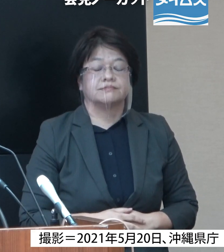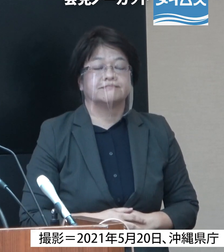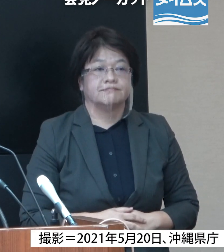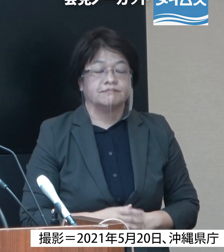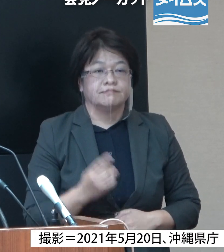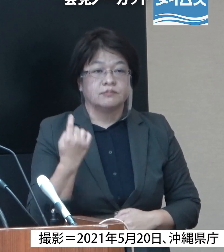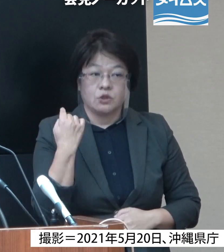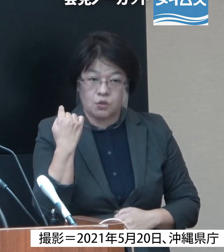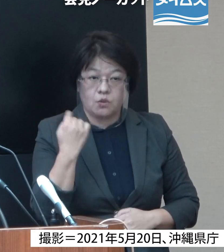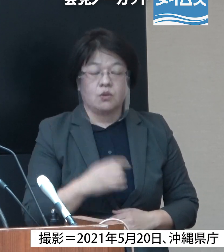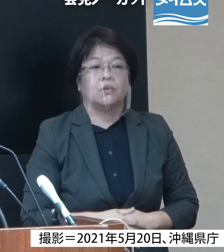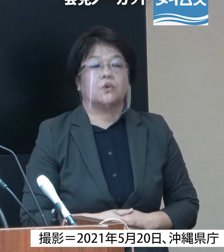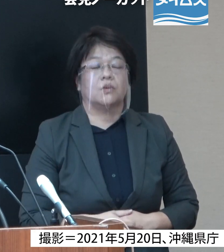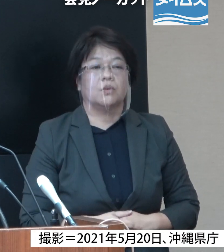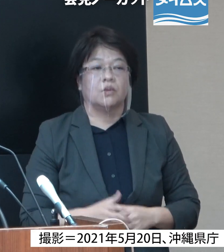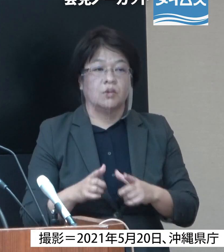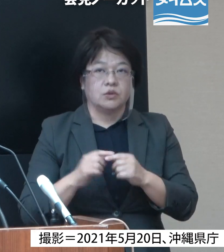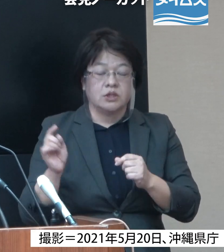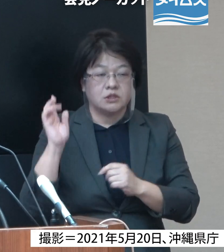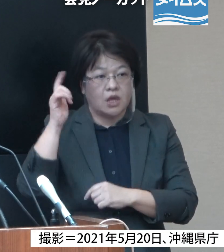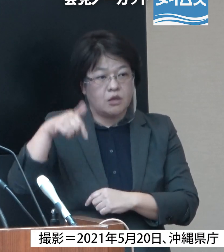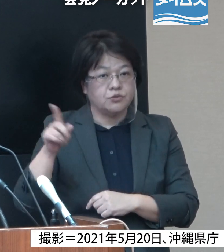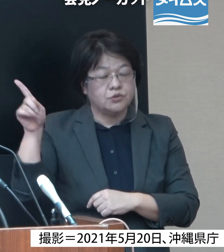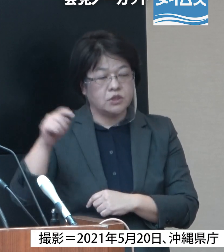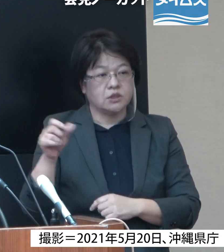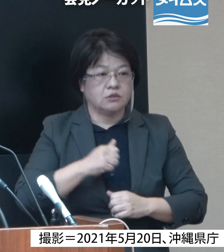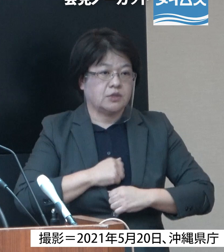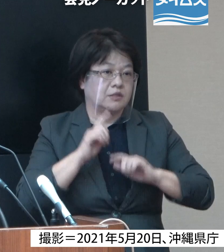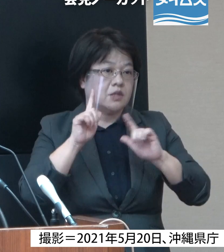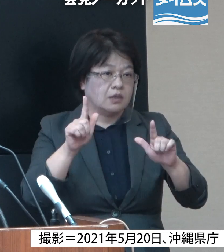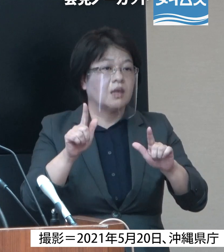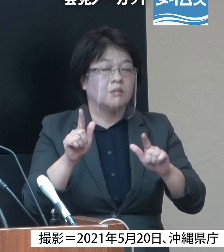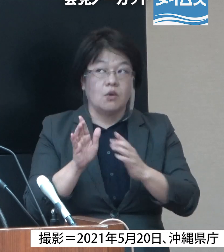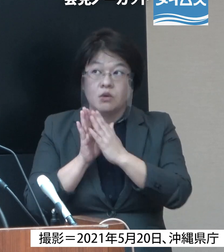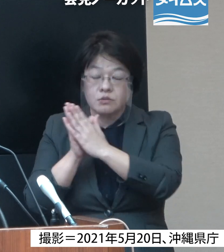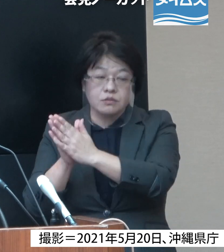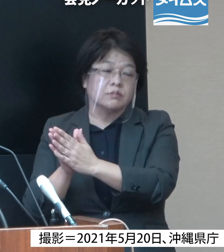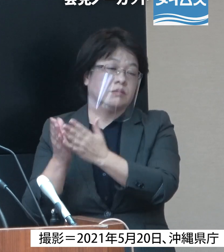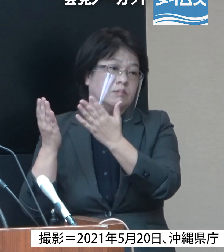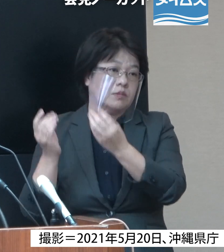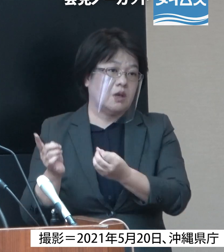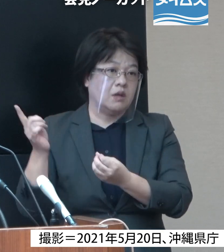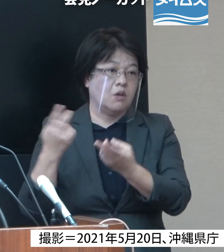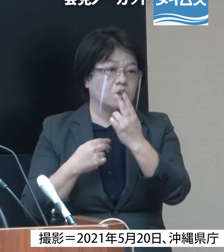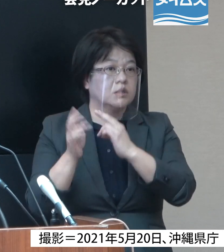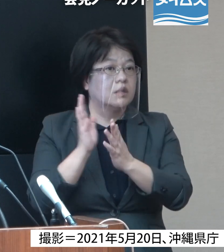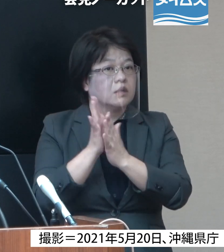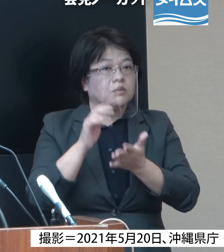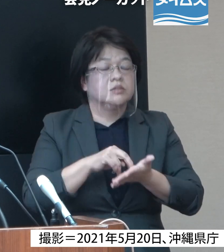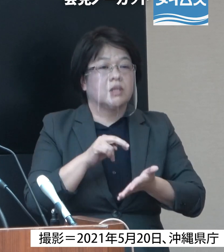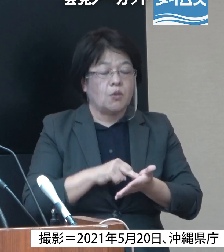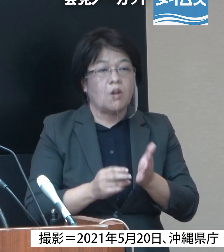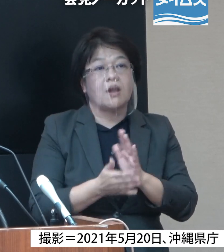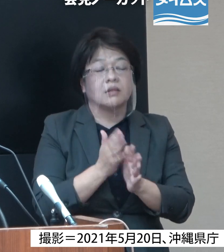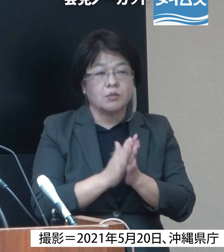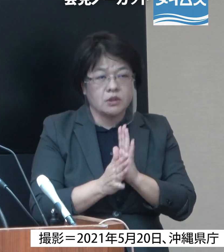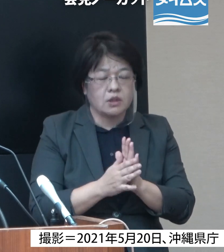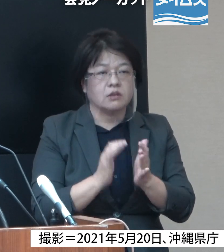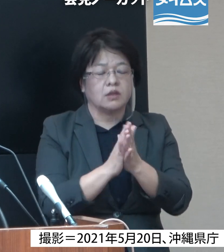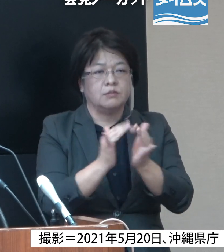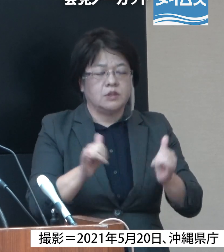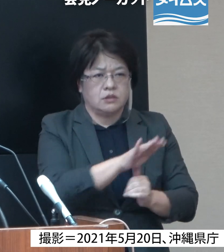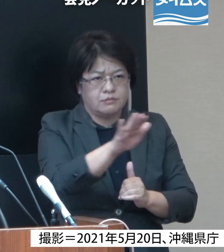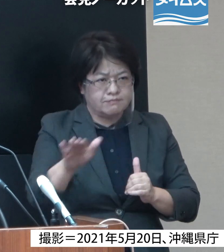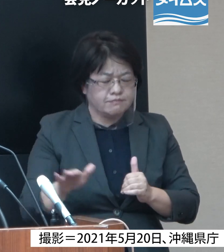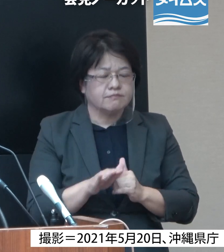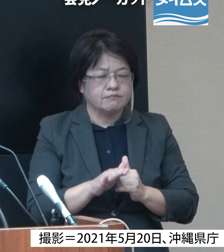昨日、国へ緊急事態宣言についての要請をいたしましたが、県としまして改めて県民一丸となって